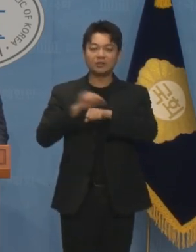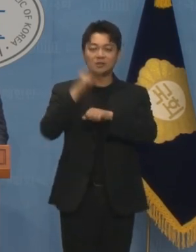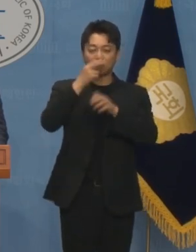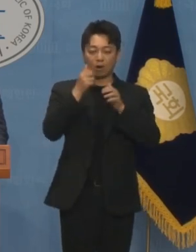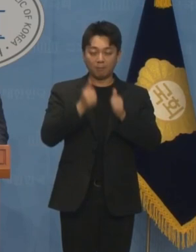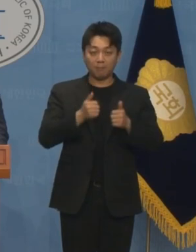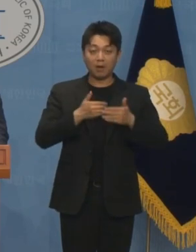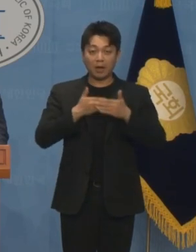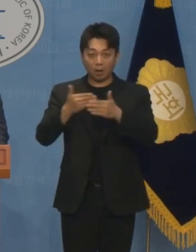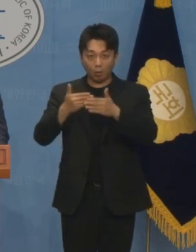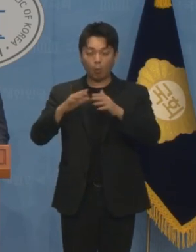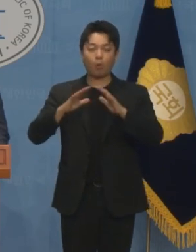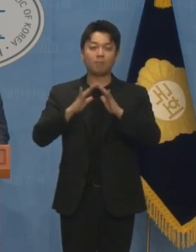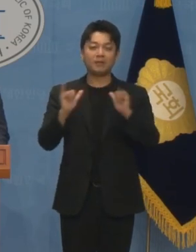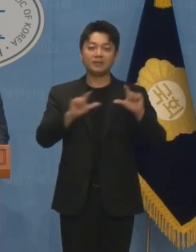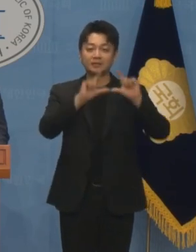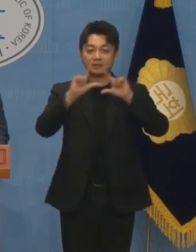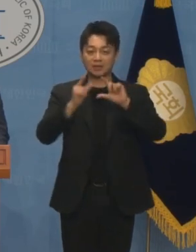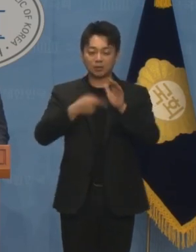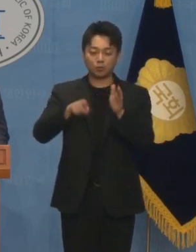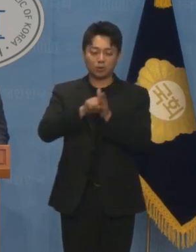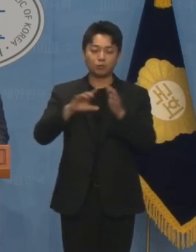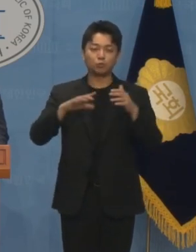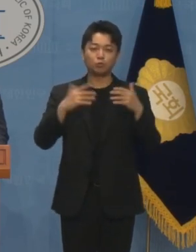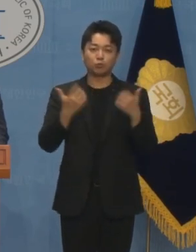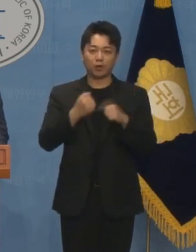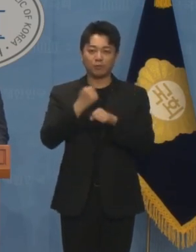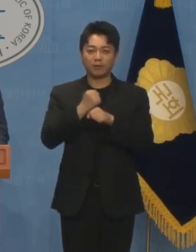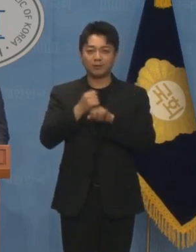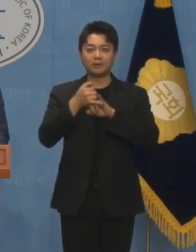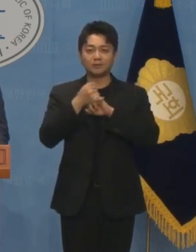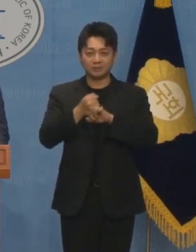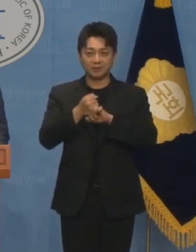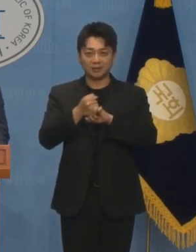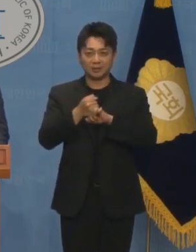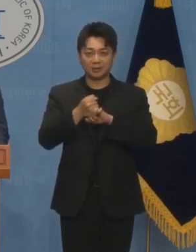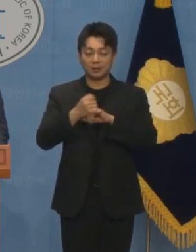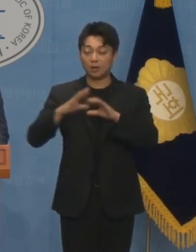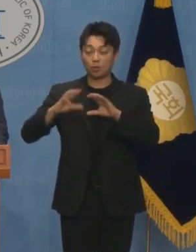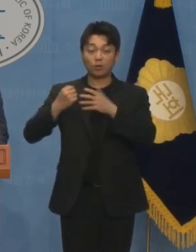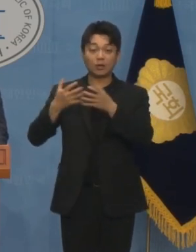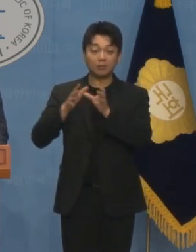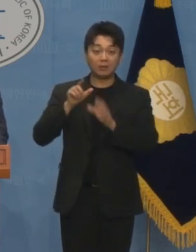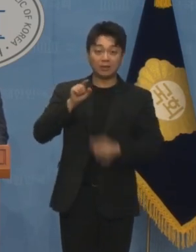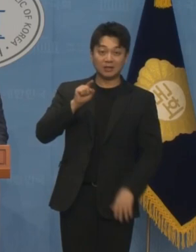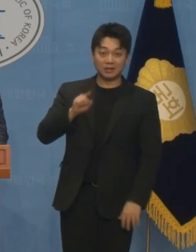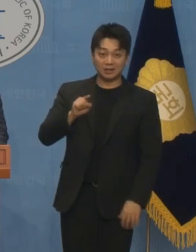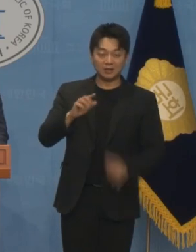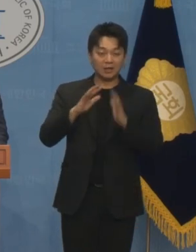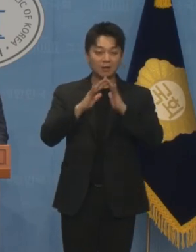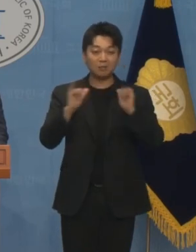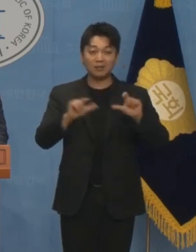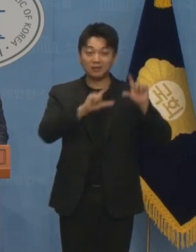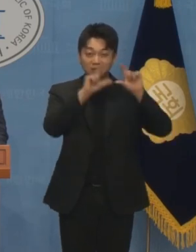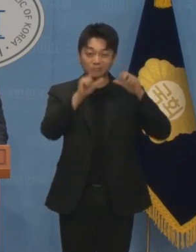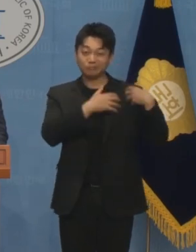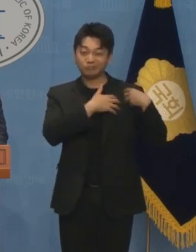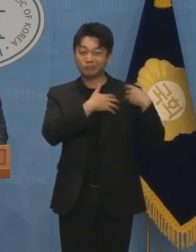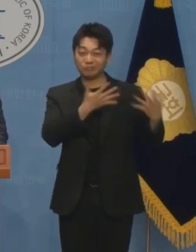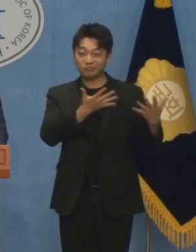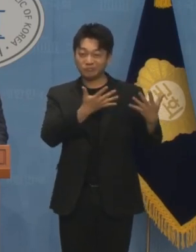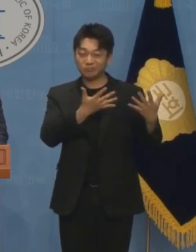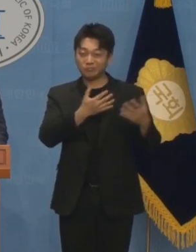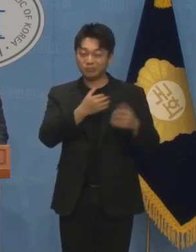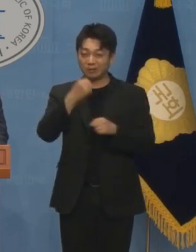국회, 민생국회를 만들겠습니다. 국민의힘이 민생 전무 무책임